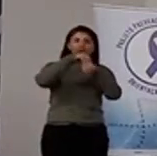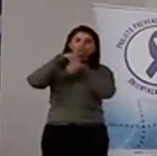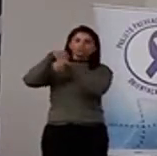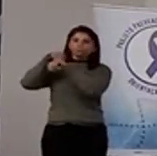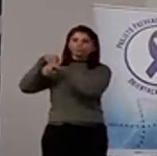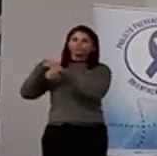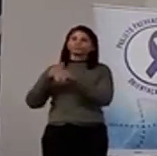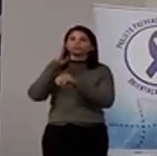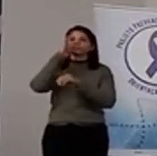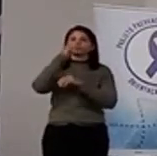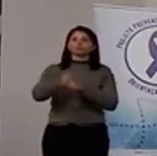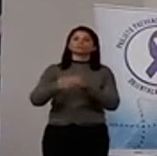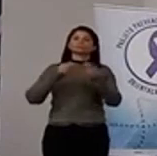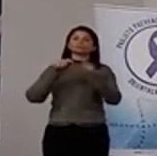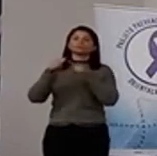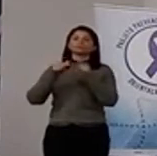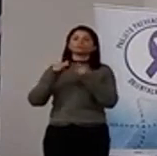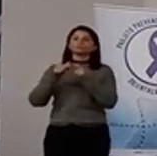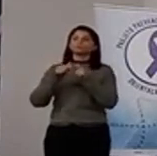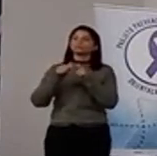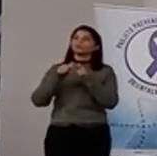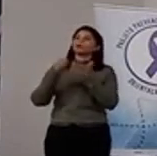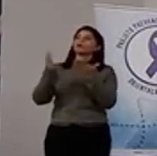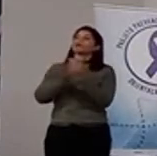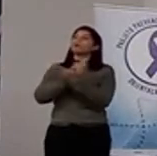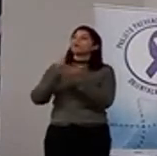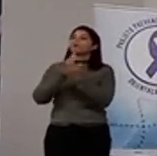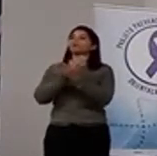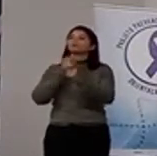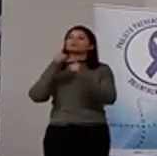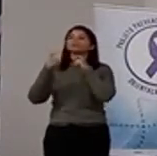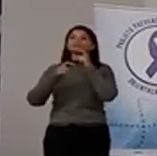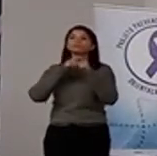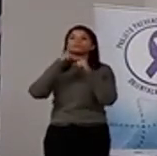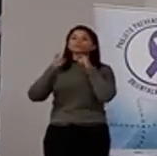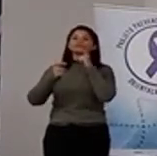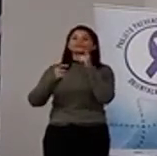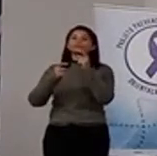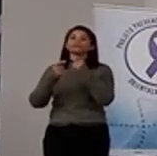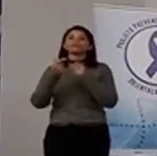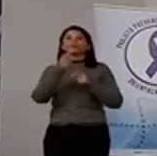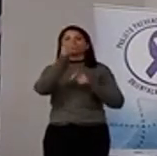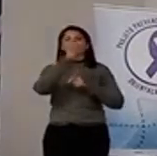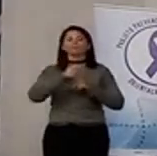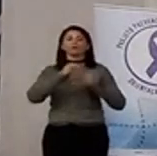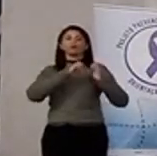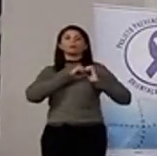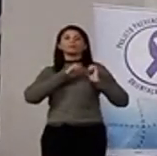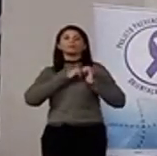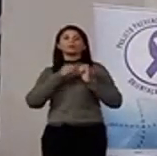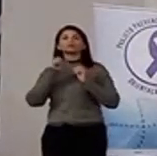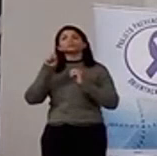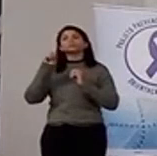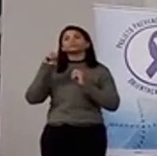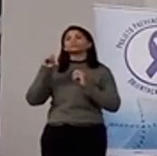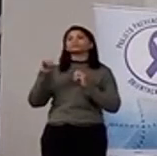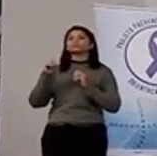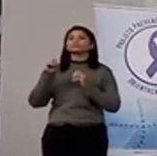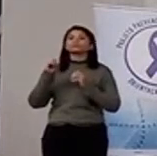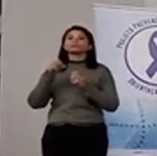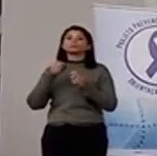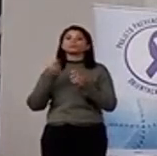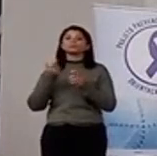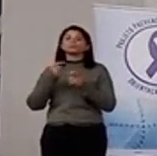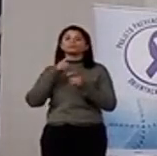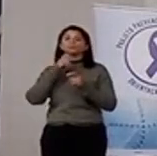serviço. Tá bom? Qualquer dúvida também que alguém tiver, nós estamos à disposição na APAI, é só entrar em contato conosco